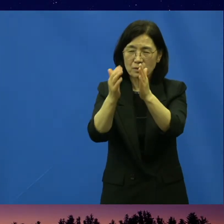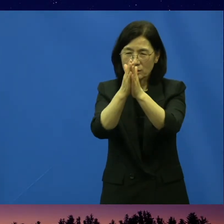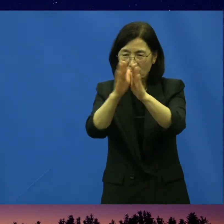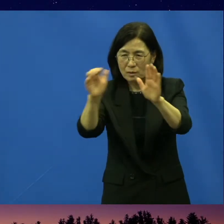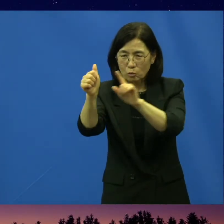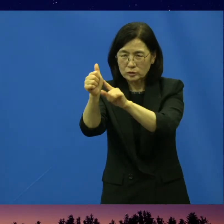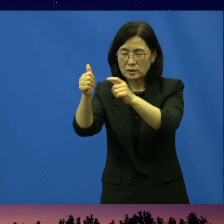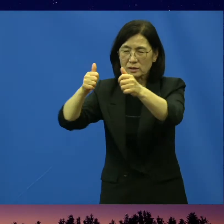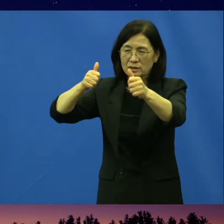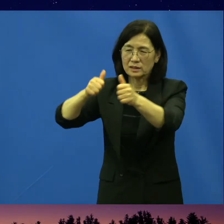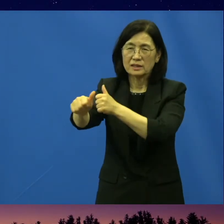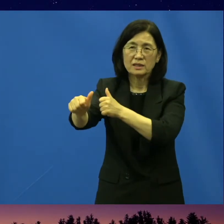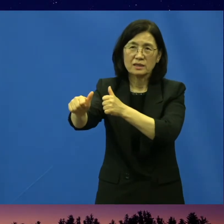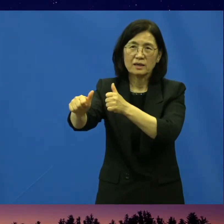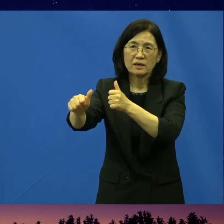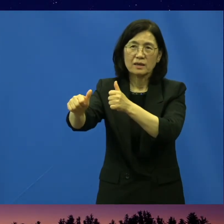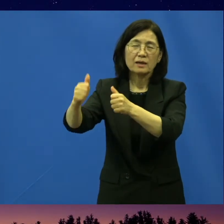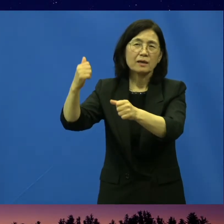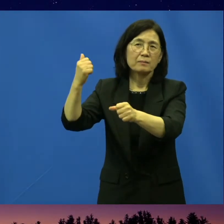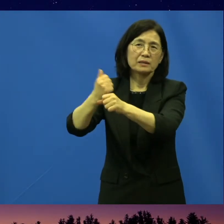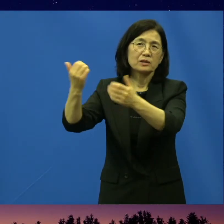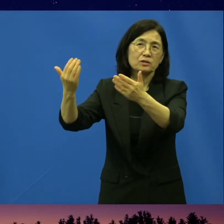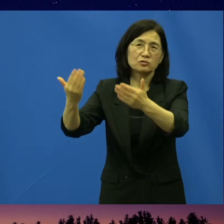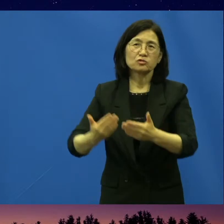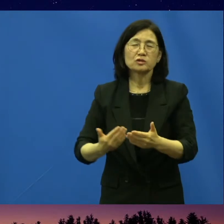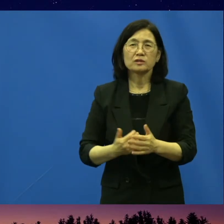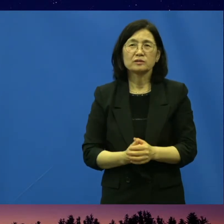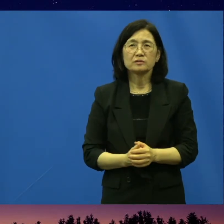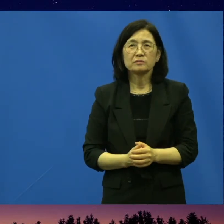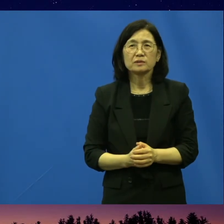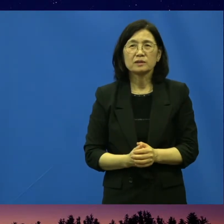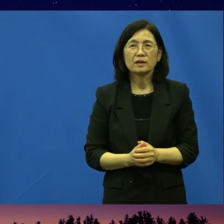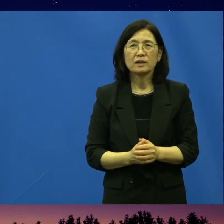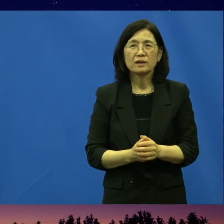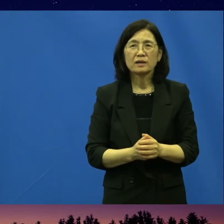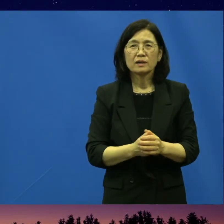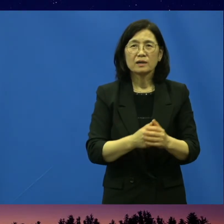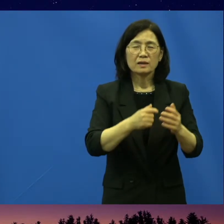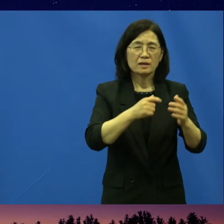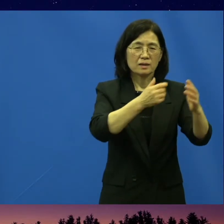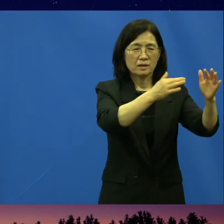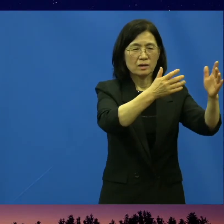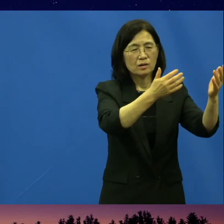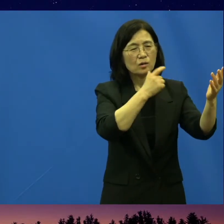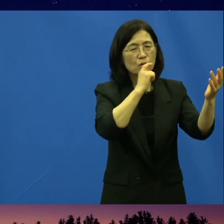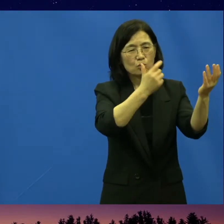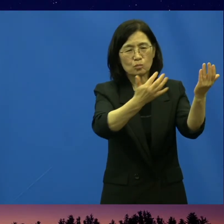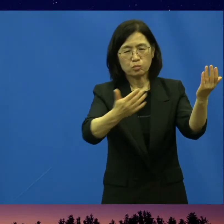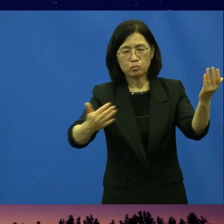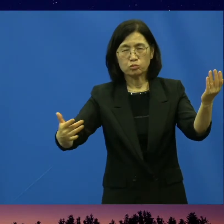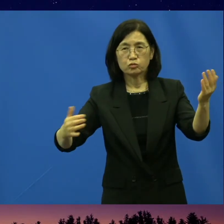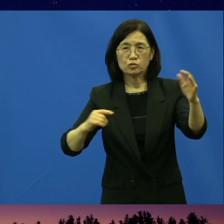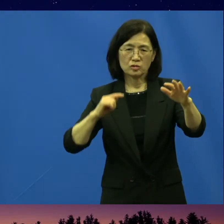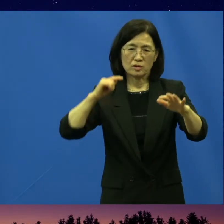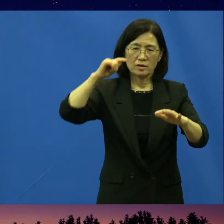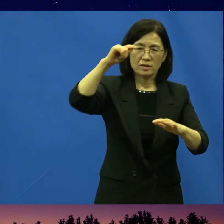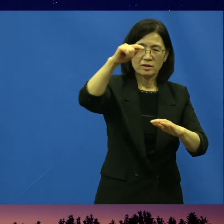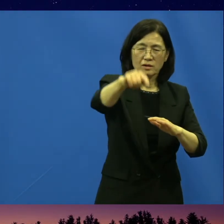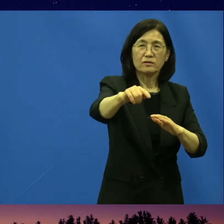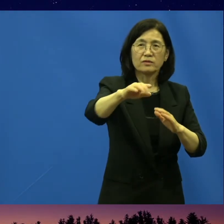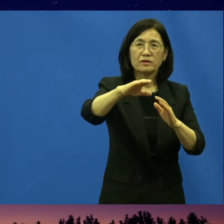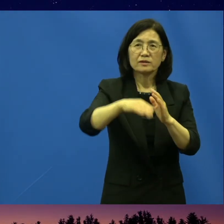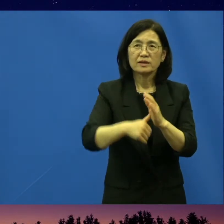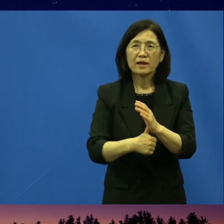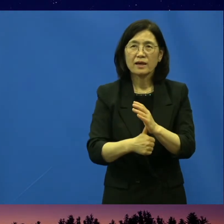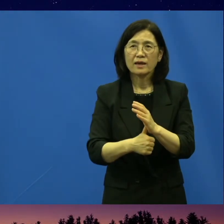하나님은 당신의 백성을 잊지 않았어요. 홍해를 건널 때 물이 그를 덮치지 못할 수밖에 없는 요단강을 건널